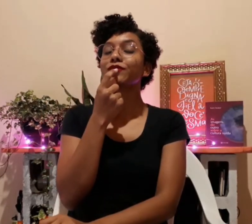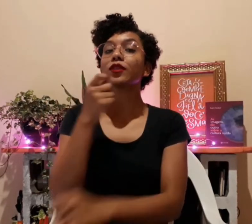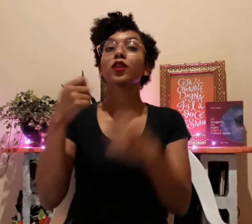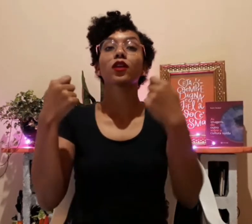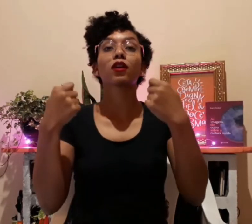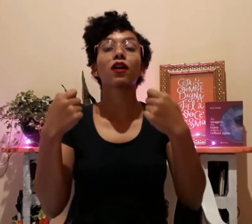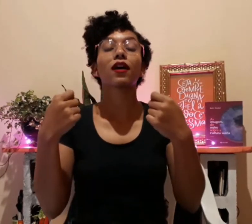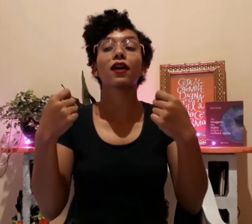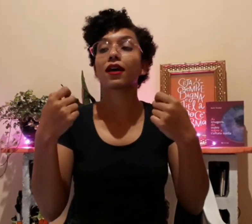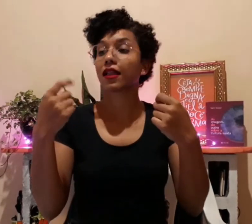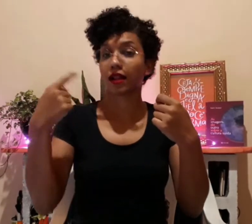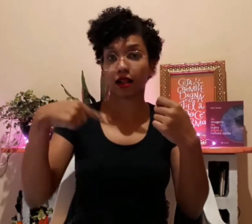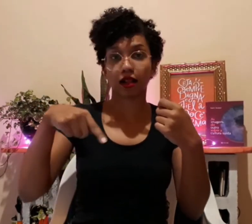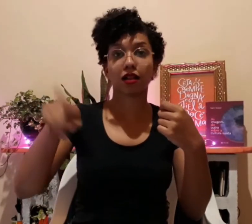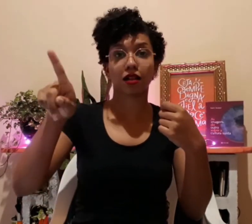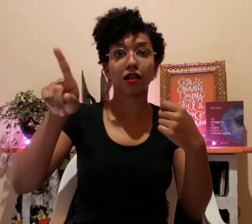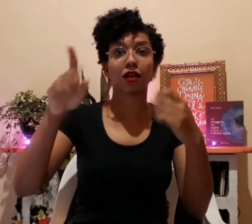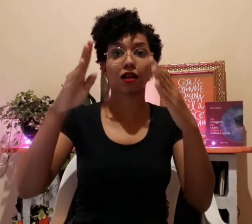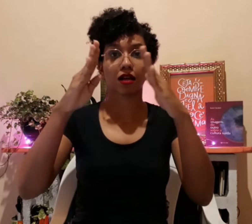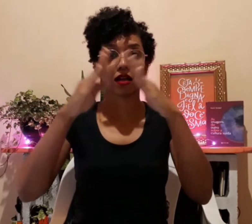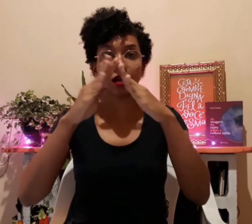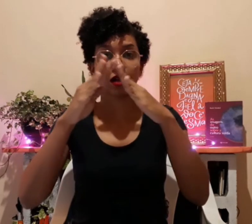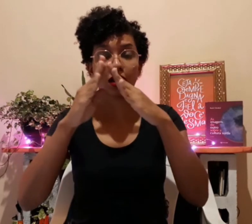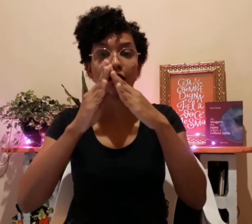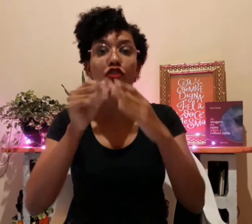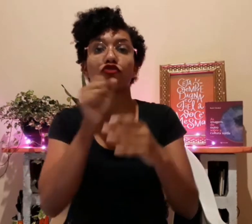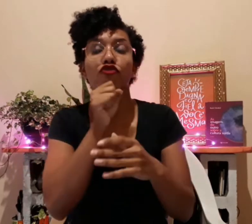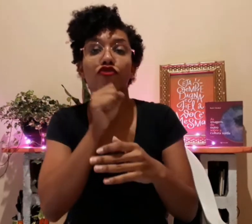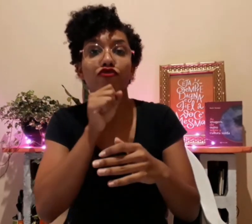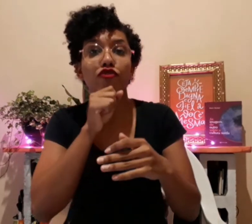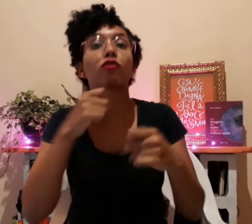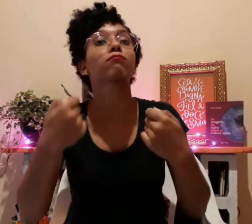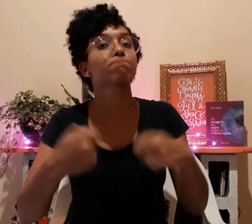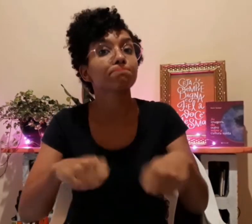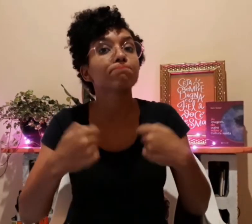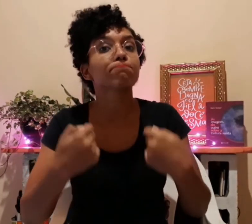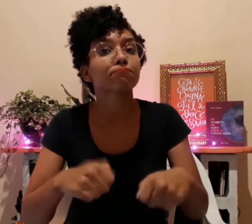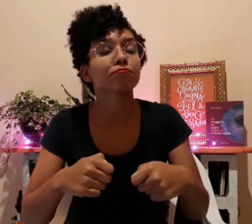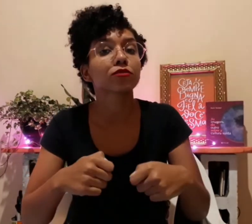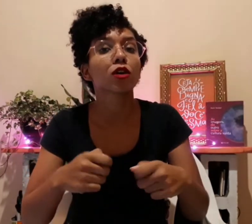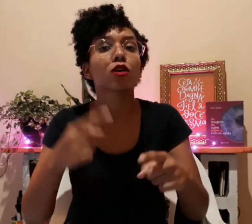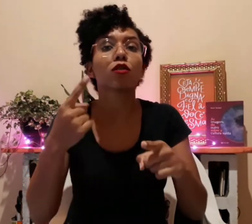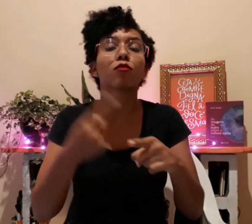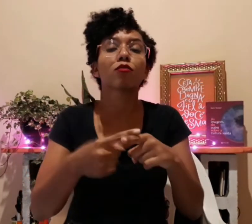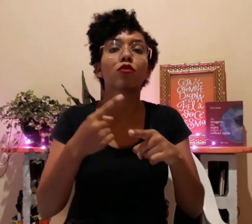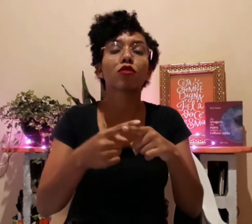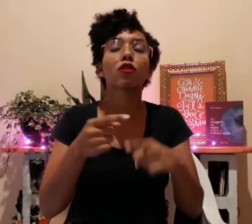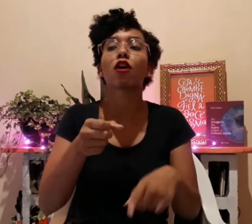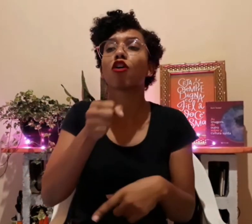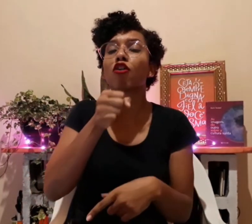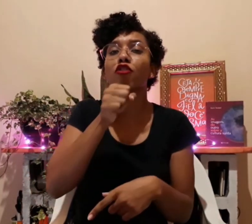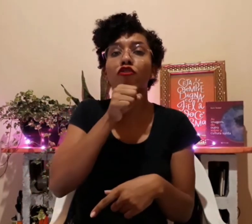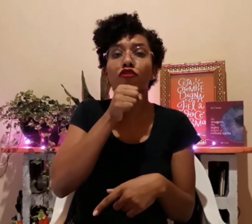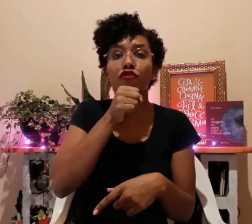A Chapeuzinho Vermelho precisava visitar a casa da vovó dela, porque a avó estava muito doente,